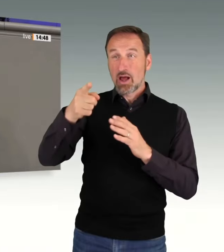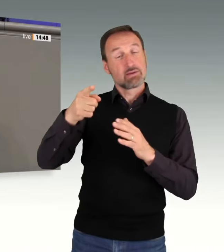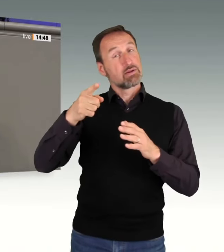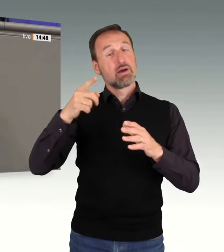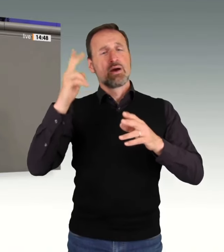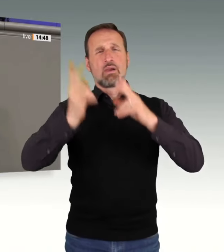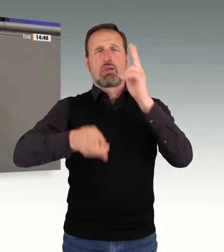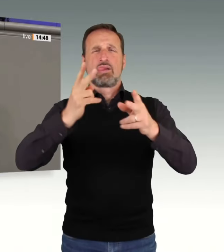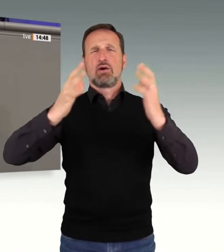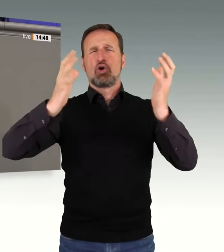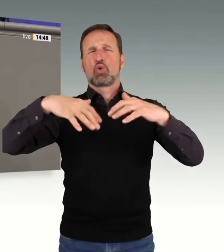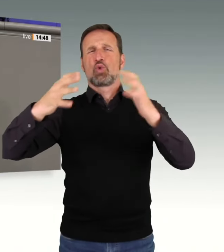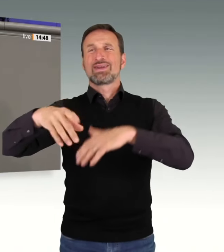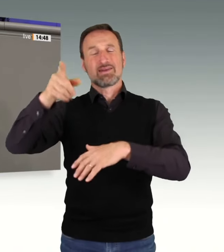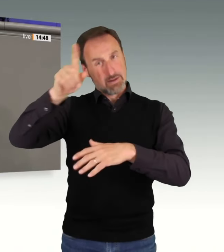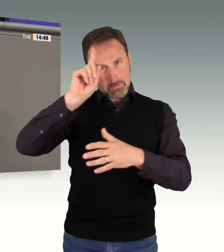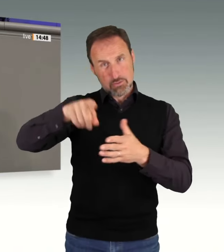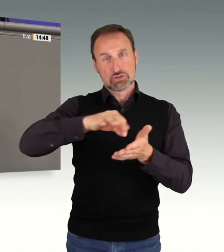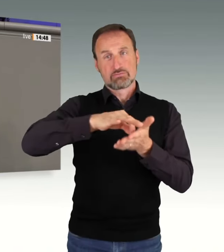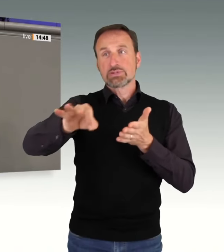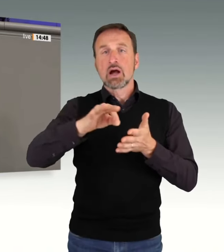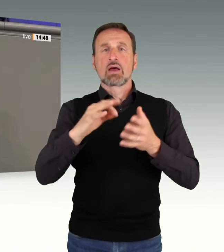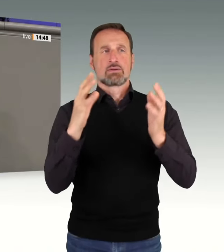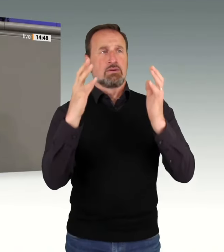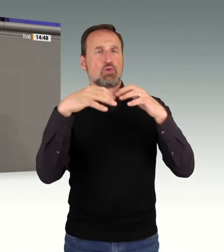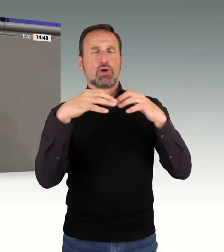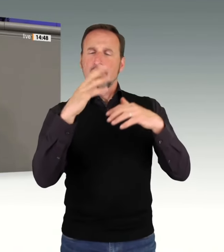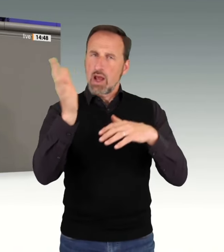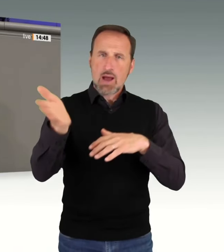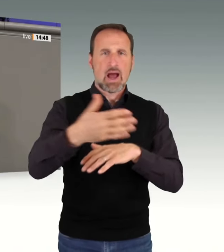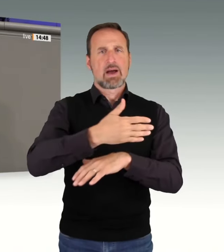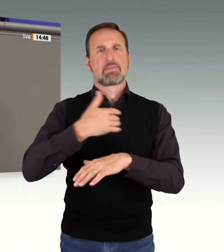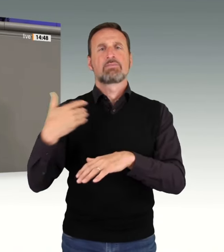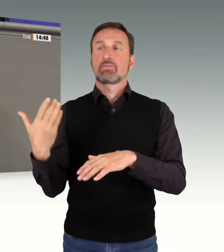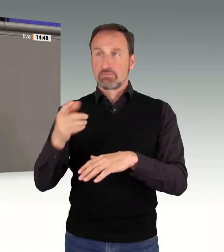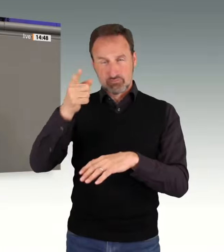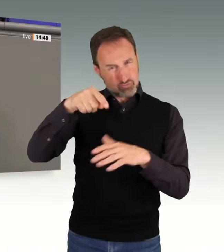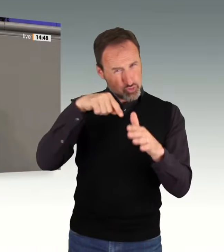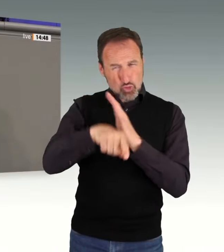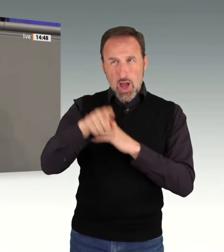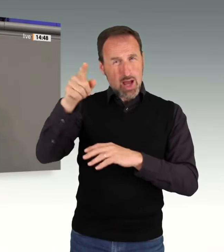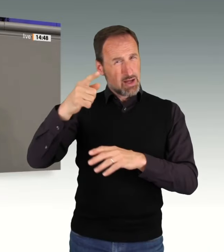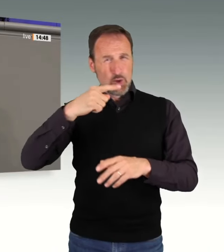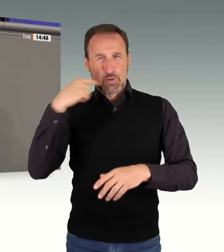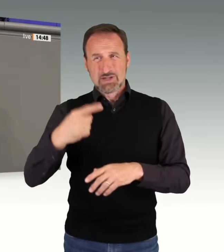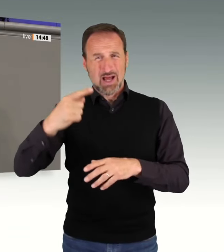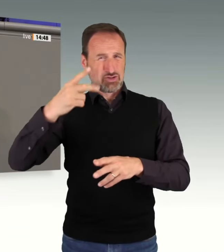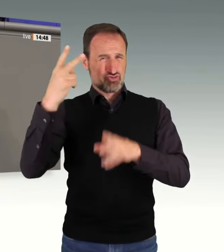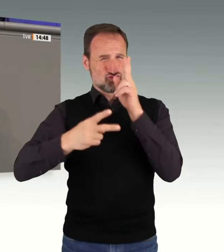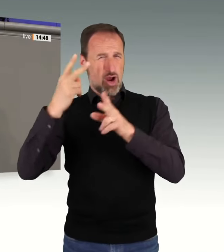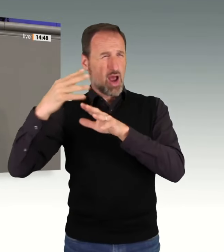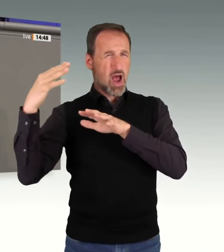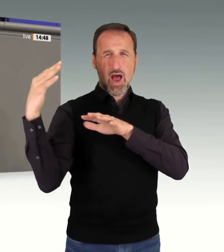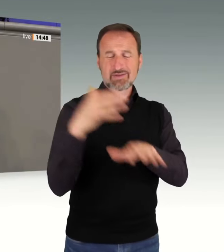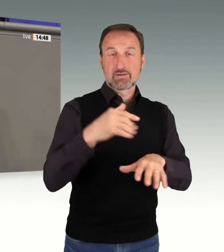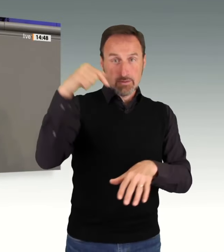nach sich, Russland muss bezahlen für den ganzen Schaden, der durch diese Aggression auch unserem Land und unseren Menschen zugefügt